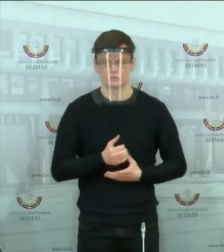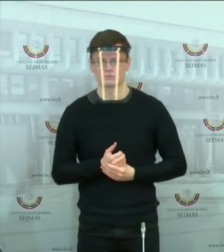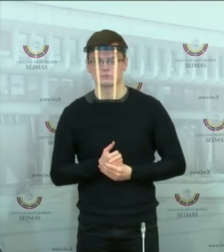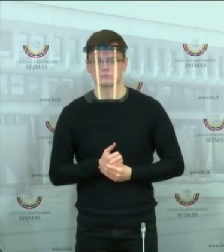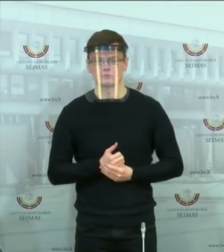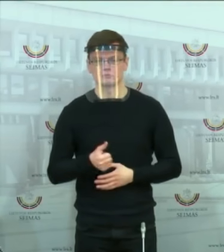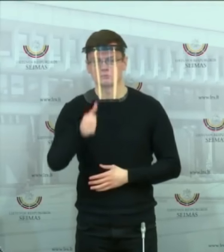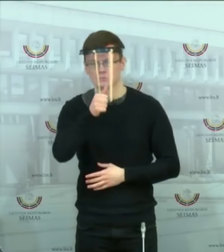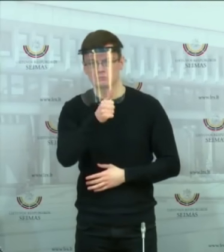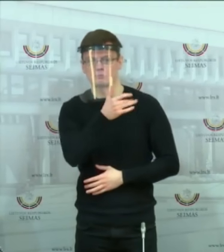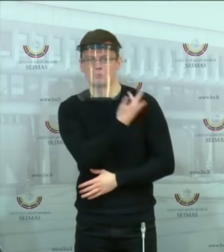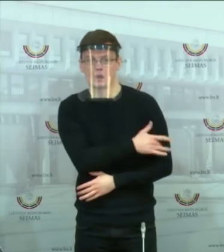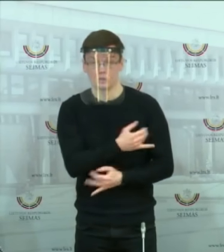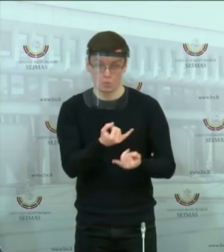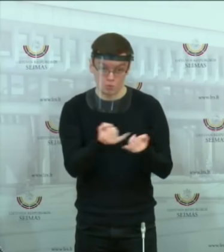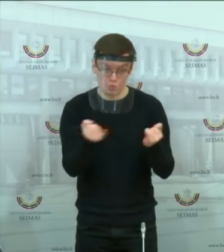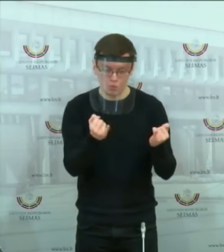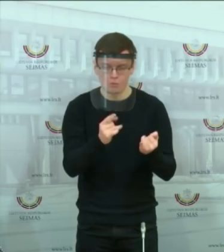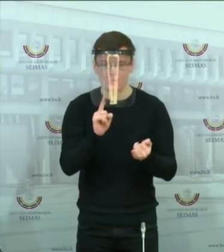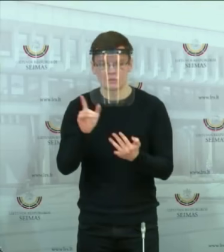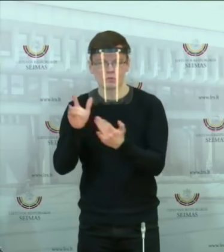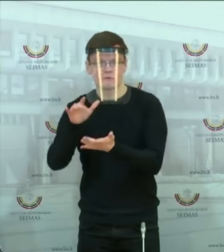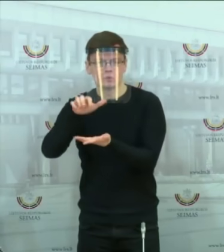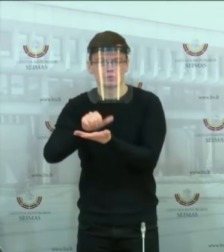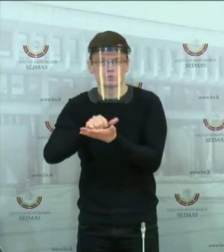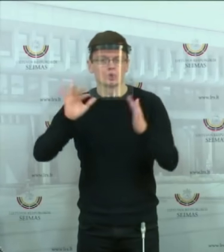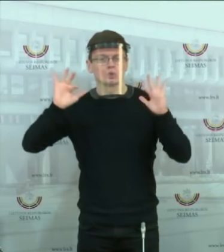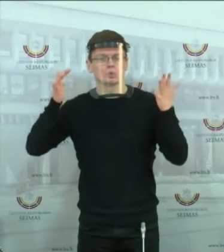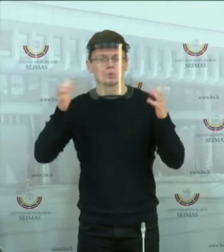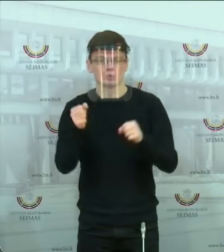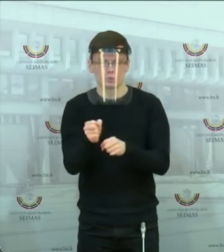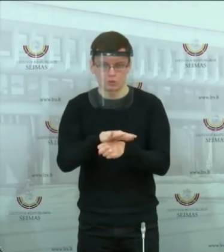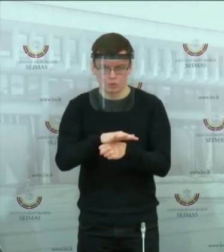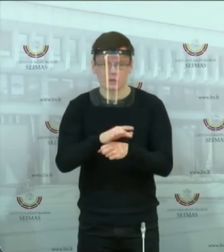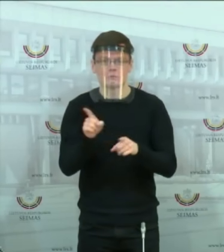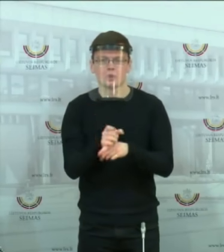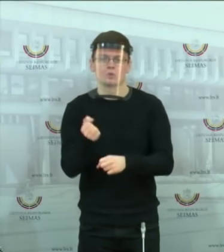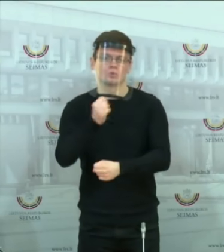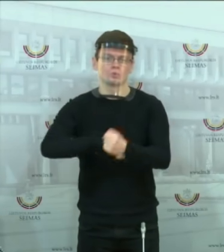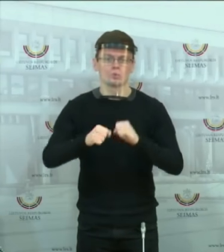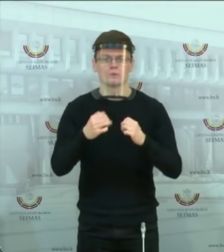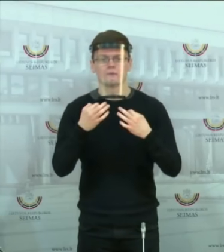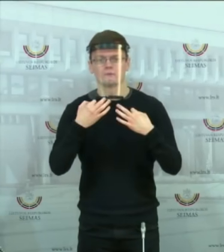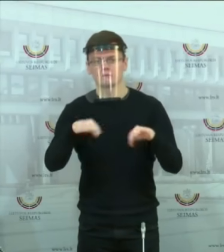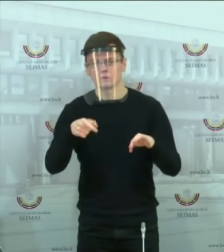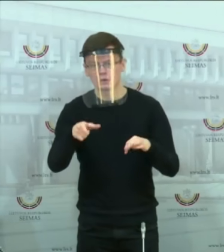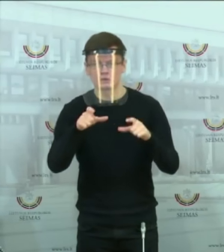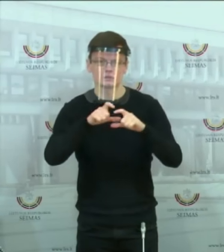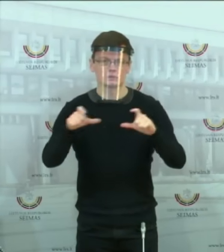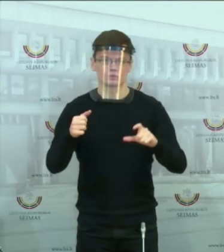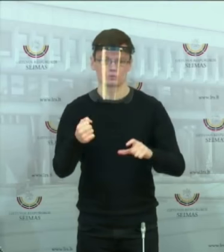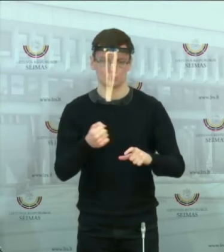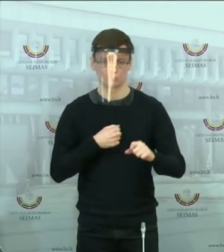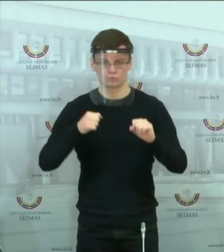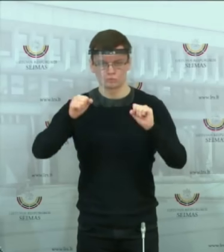tiek paslaugas, tiek žmonėm tam tikrai judėjimą, na, kad įstaigos turėtų rezervą,